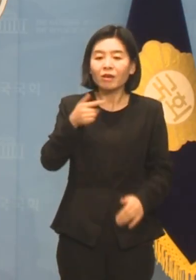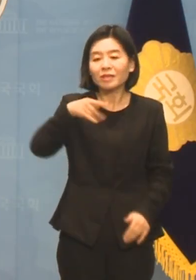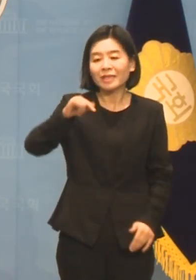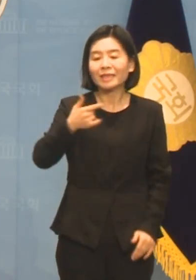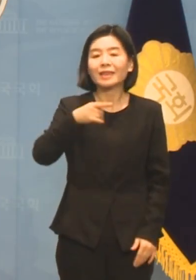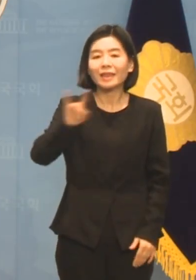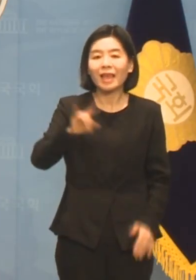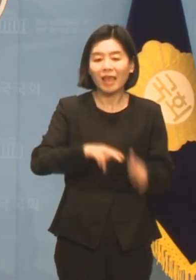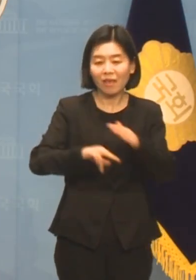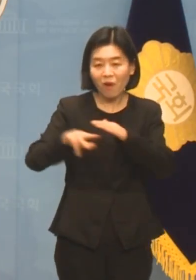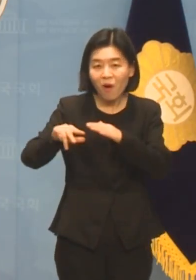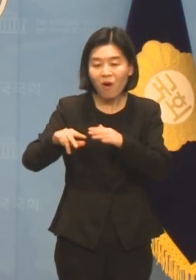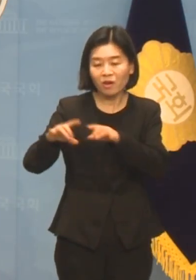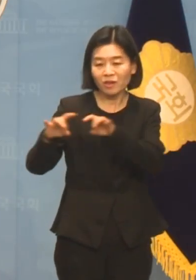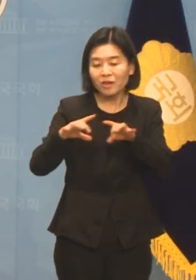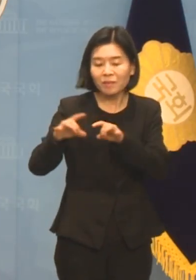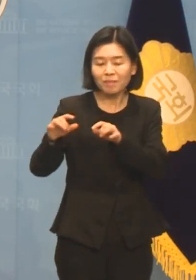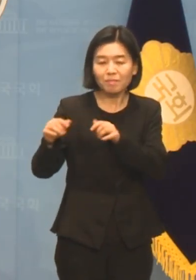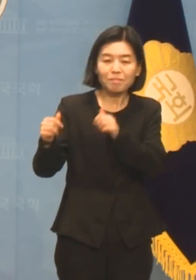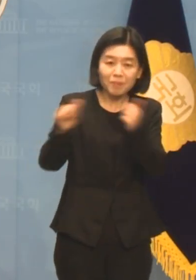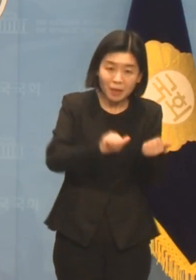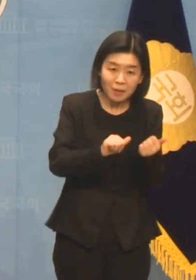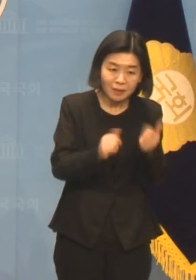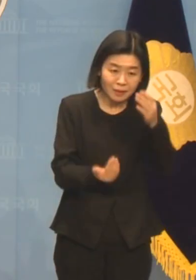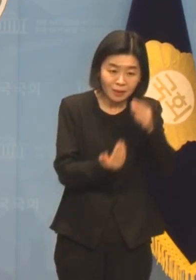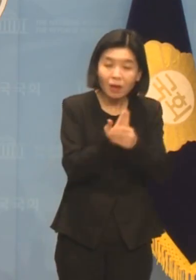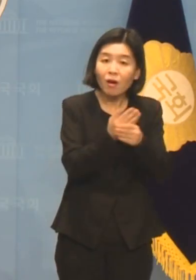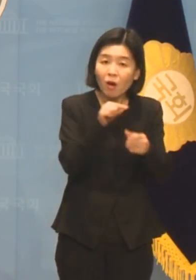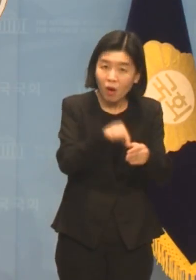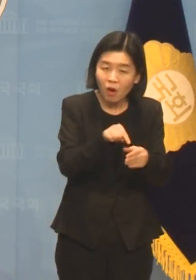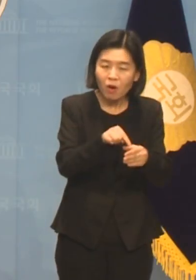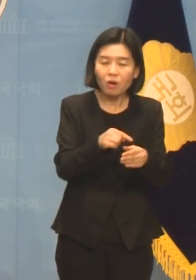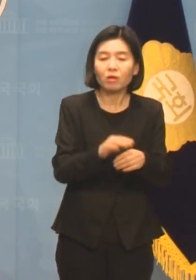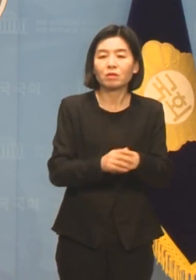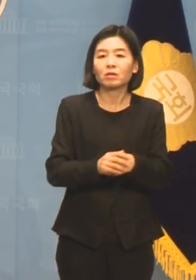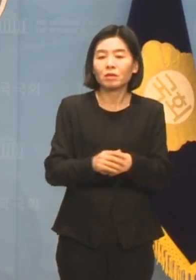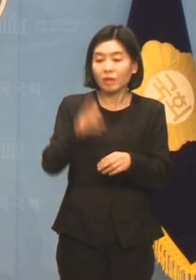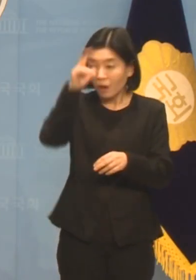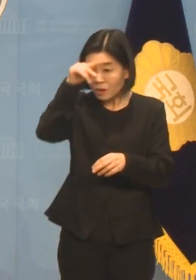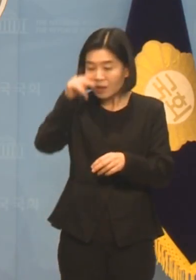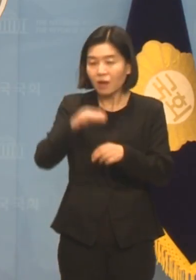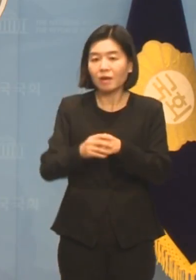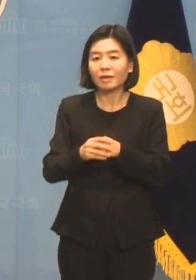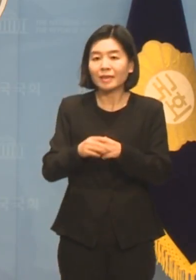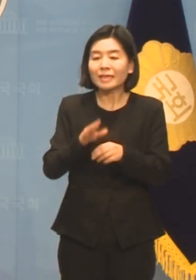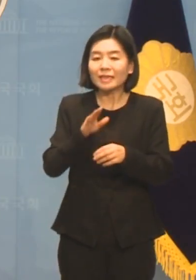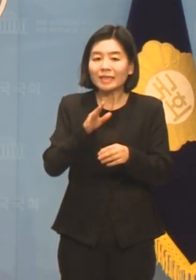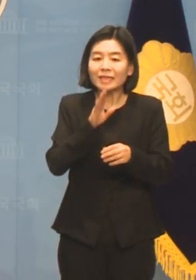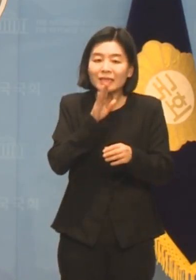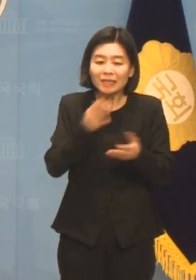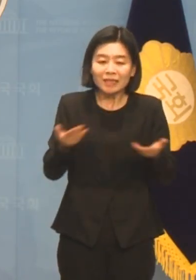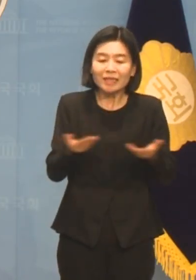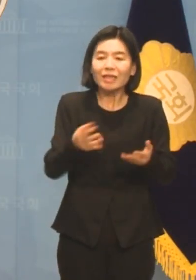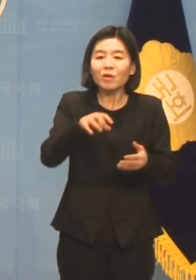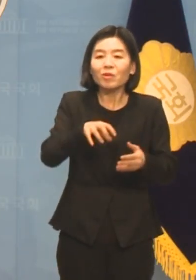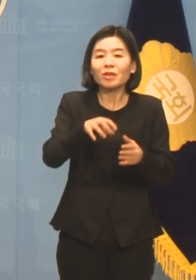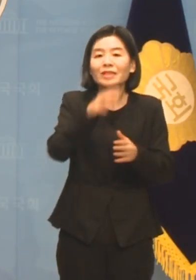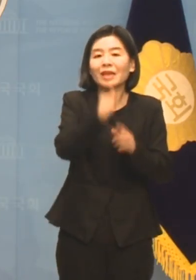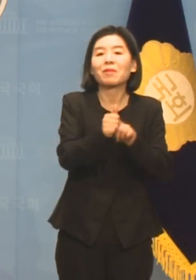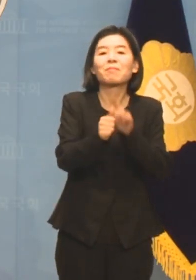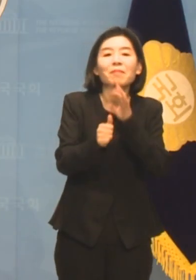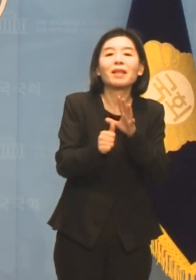사망한 서울교통공사 노동자 사건에 대해 경찰이 말단 현장 소장만 검찰에 송치했습니다.